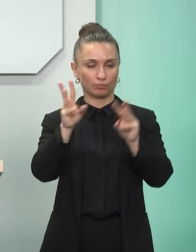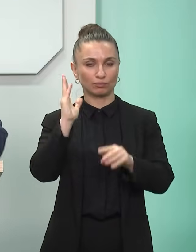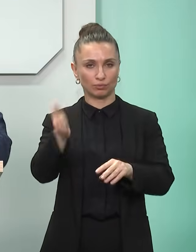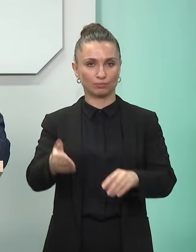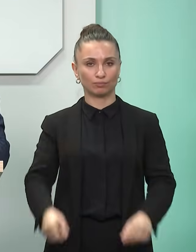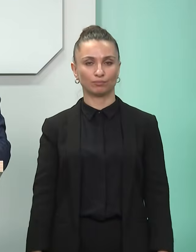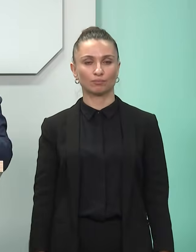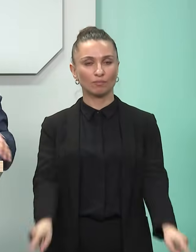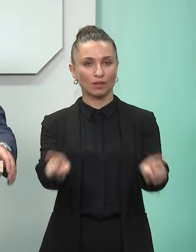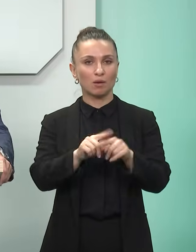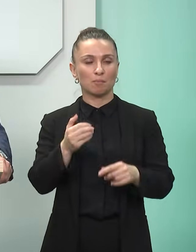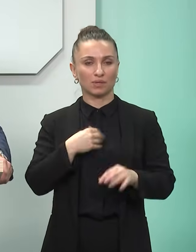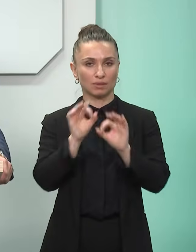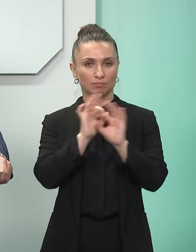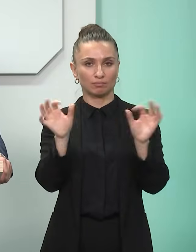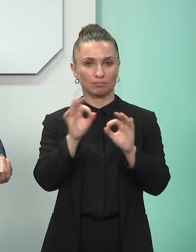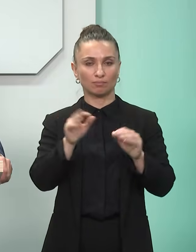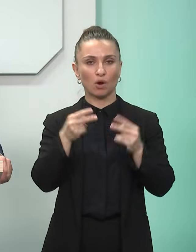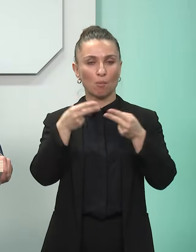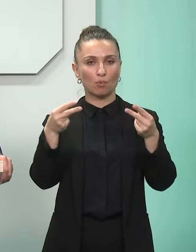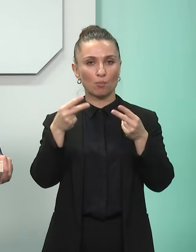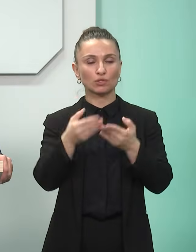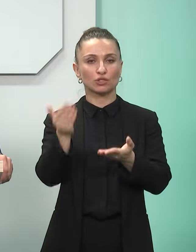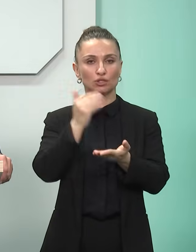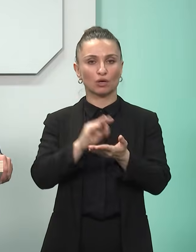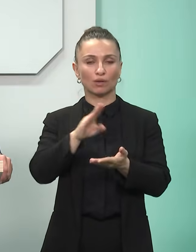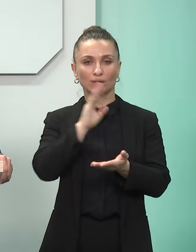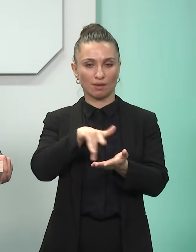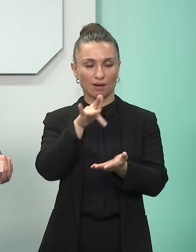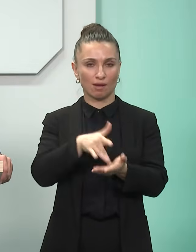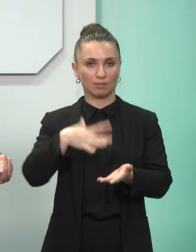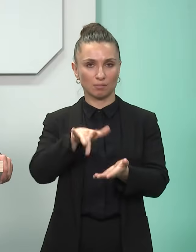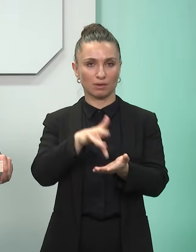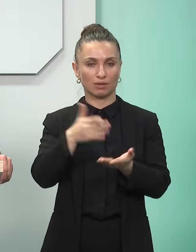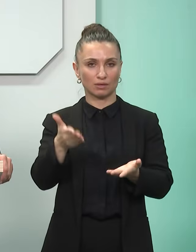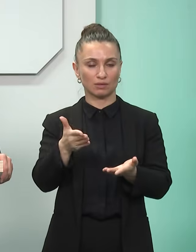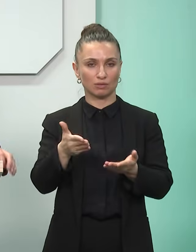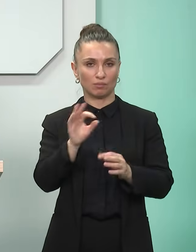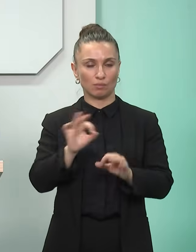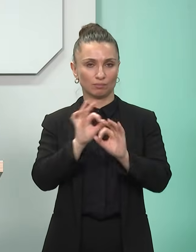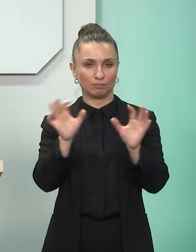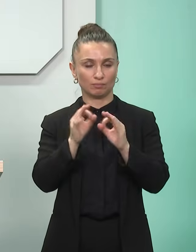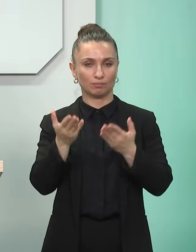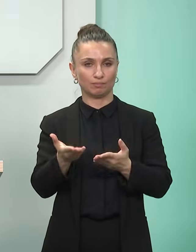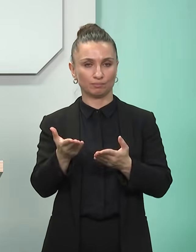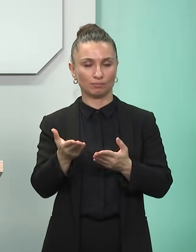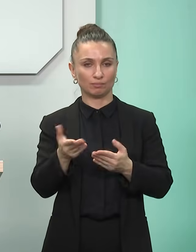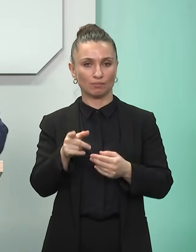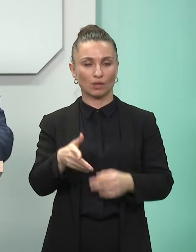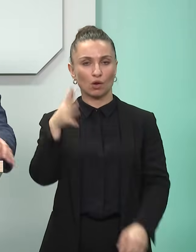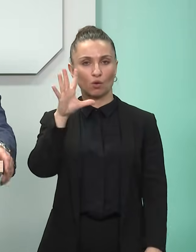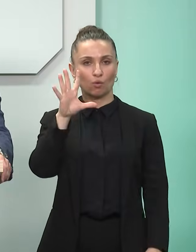ვებგვერდზე. ამჯერად კი მინდა წარმოგიდგინოთ პროპორციული შედეგები დედაქალაქის შემთხვევაში,